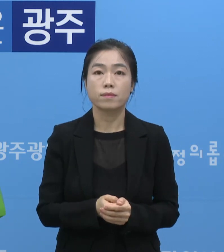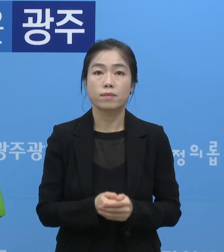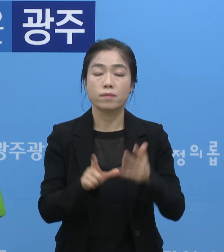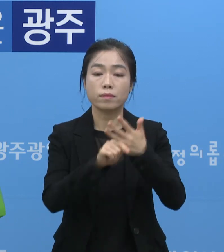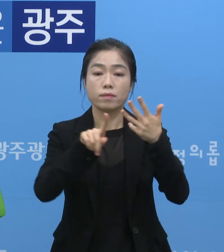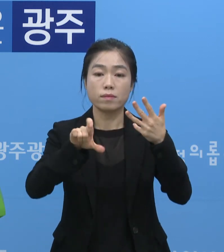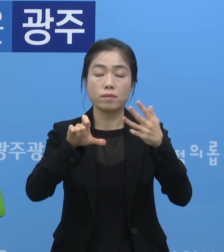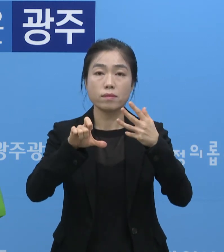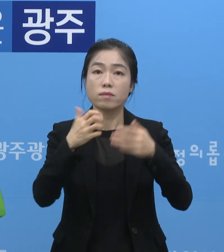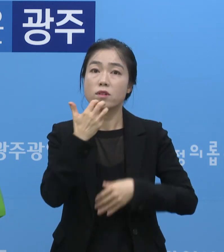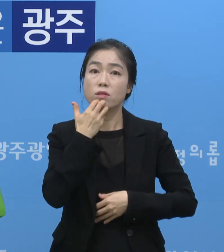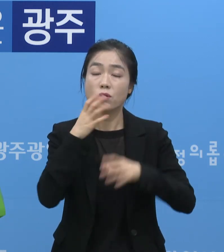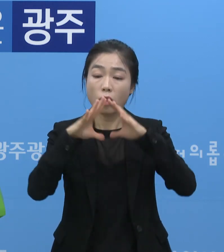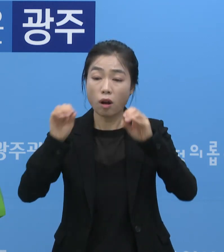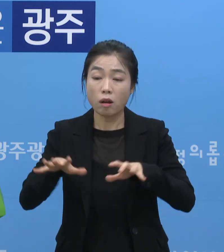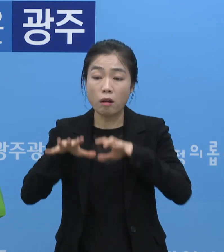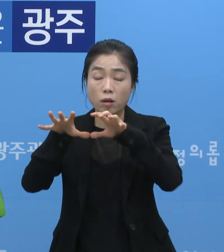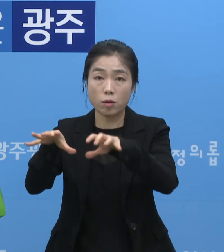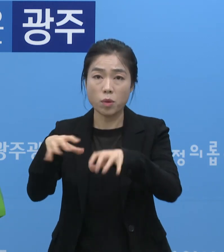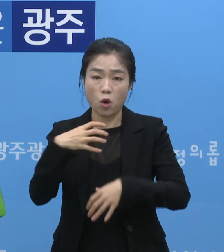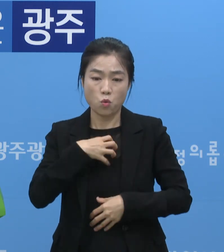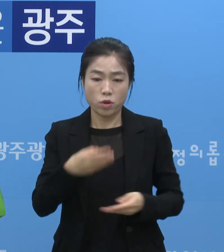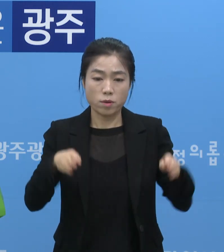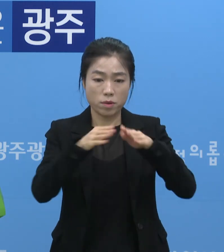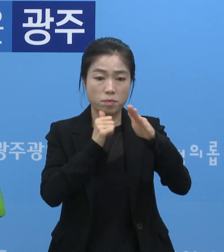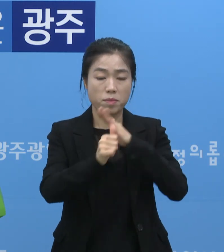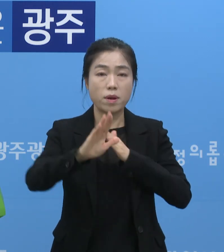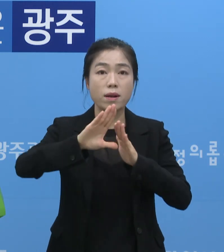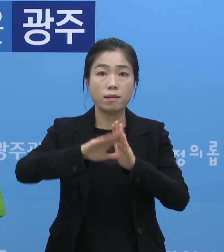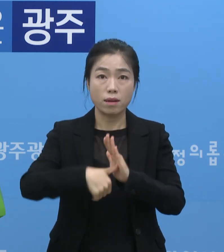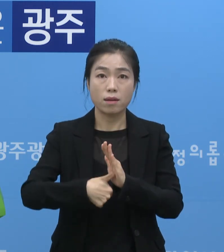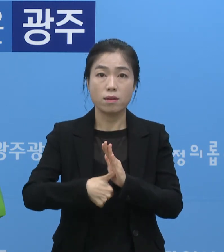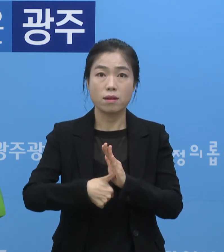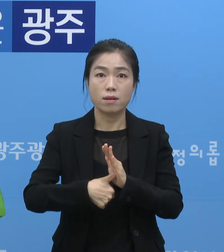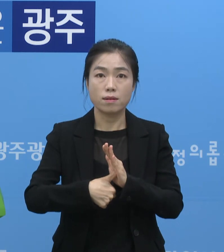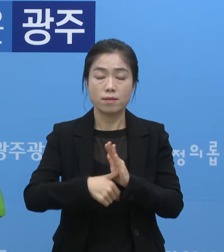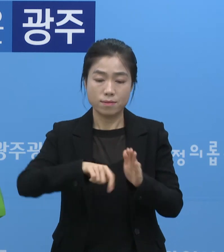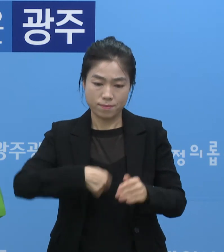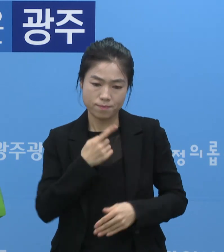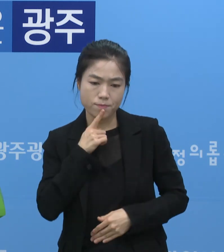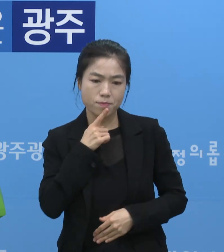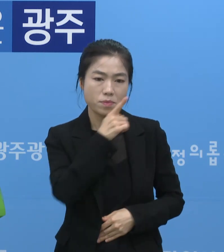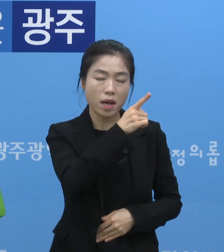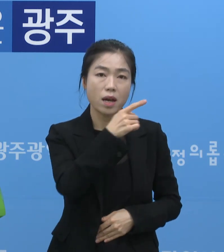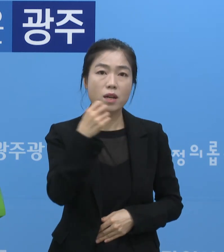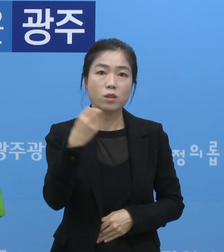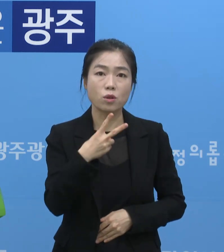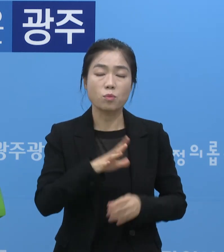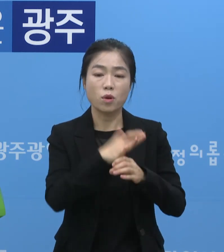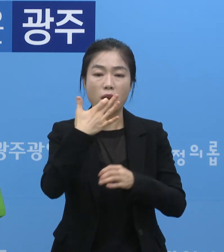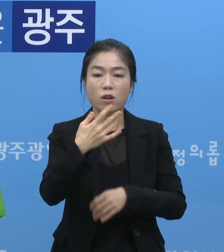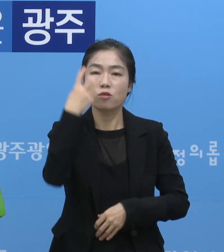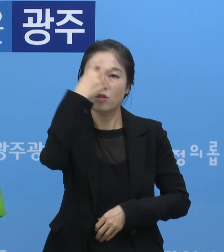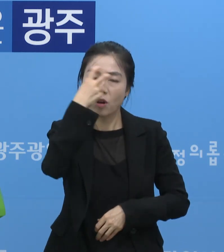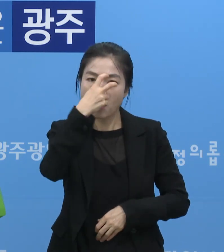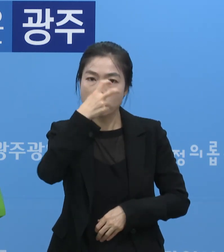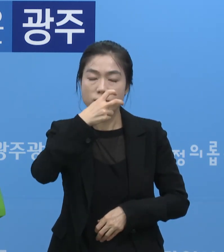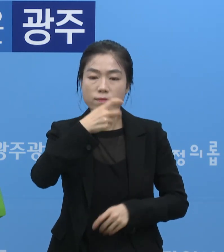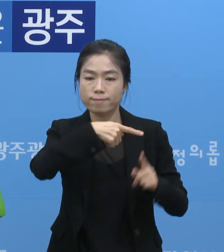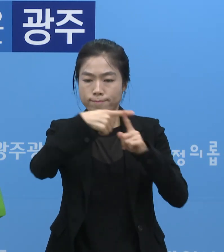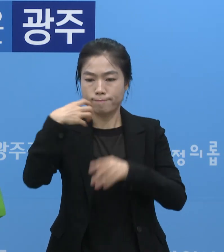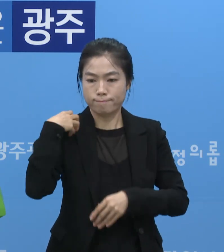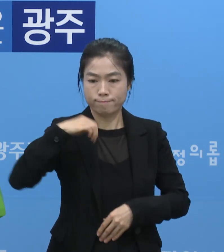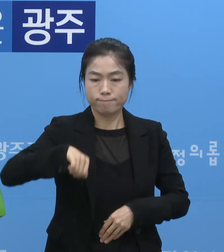8.15 서울 도심 집회나 위험시설 방문 시에는 자진신고 및 코로나19 검사 의무